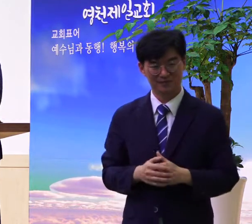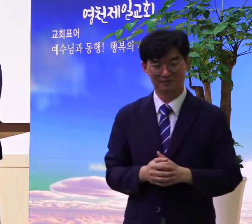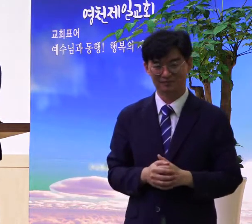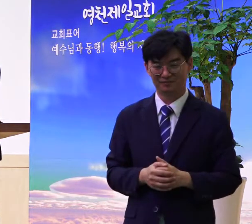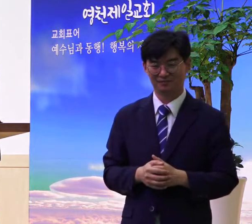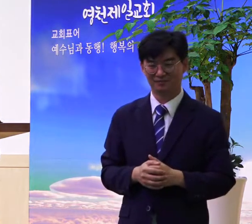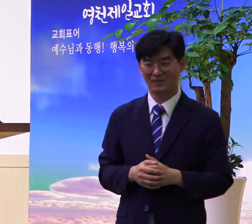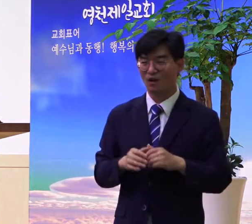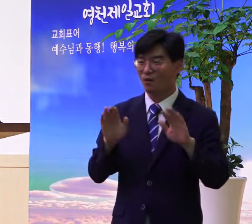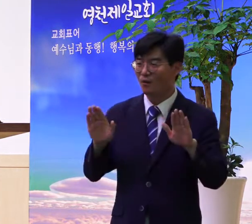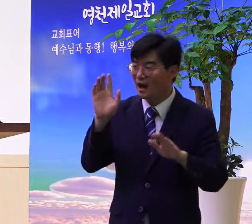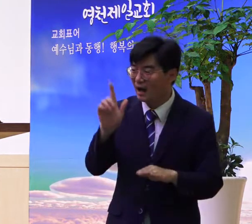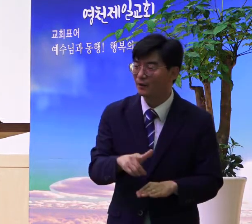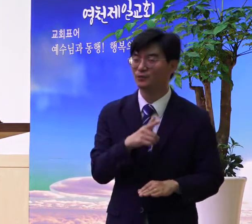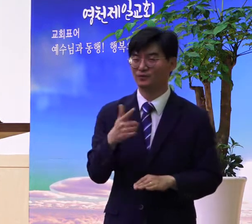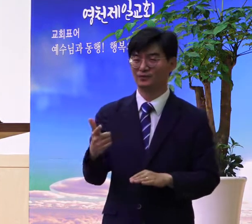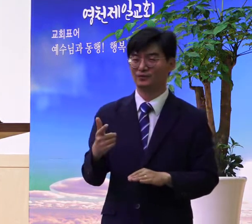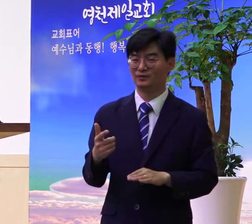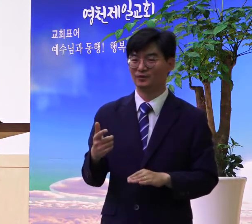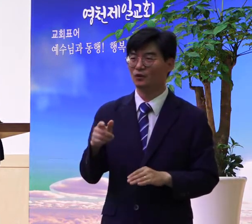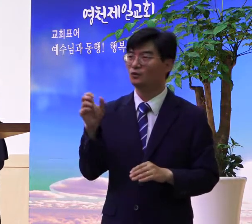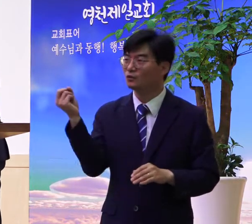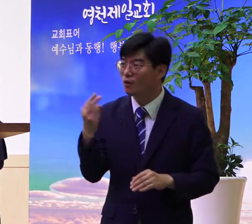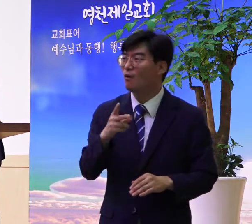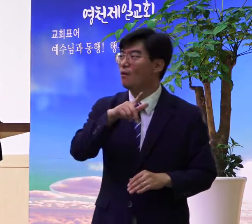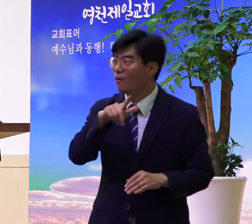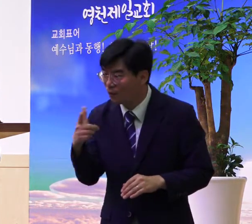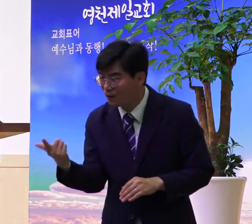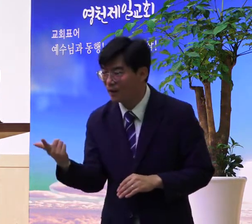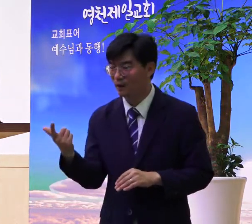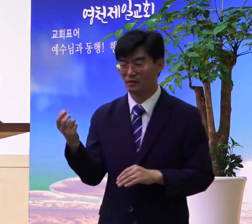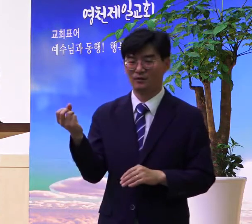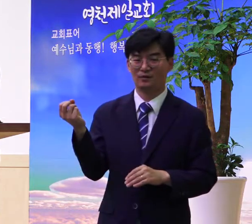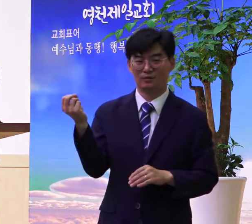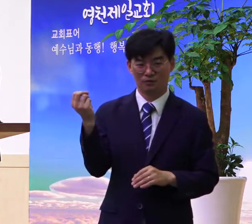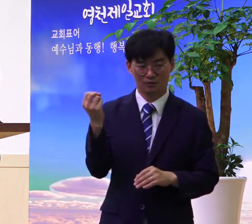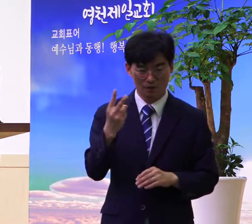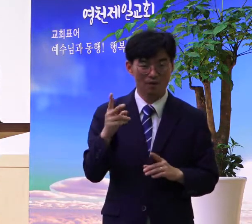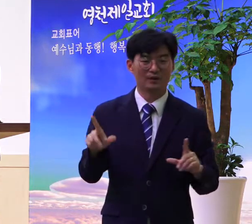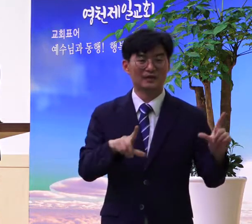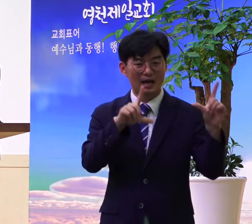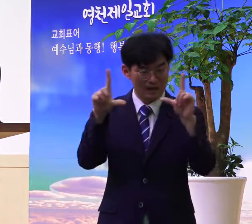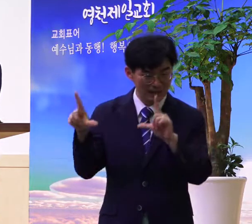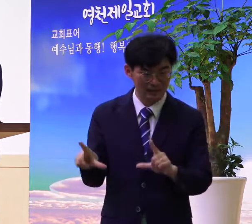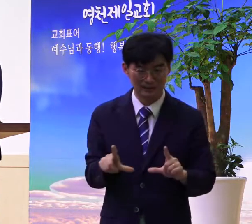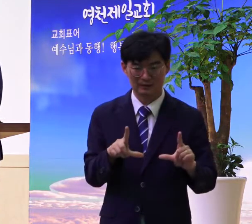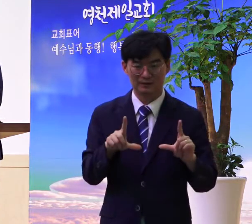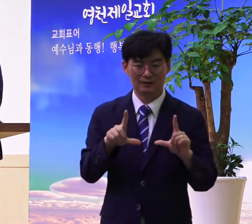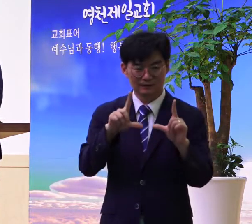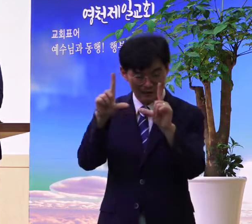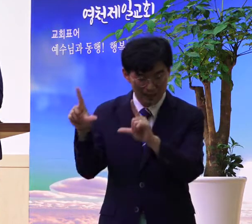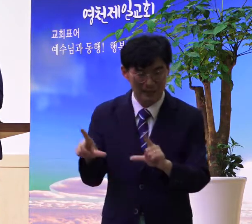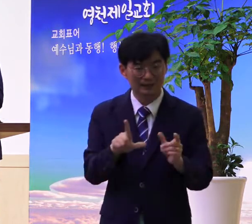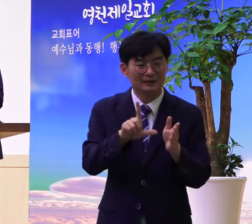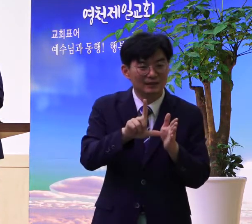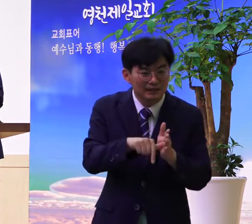오늘 예배를 마치고 오늘 오후에 여러분의 삶 현장에 나가면서부터 그 순간순간